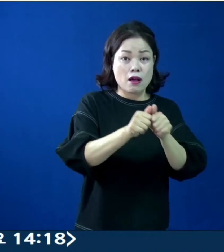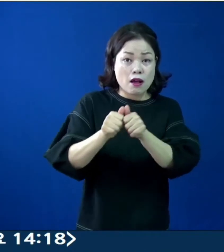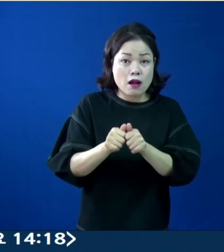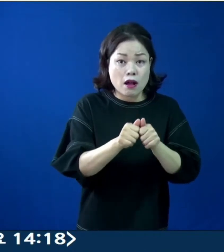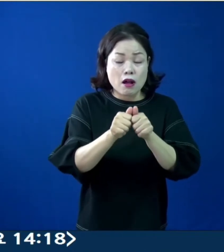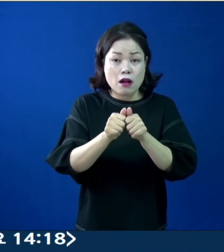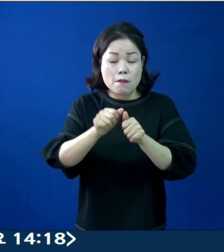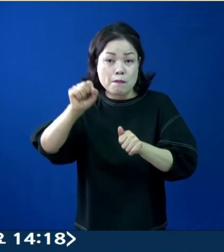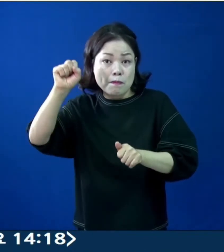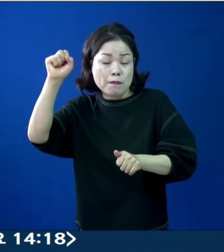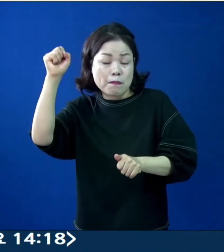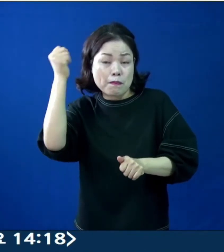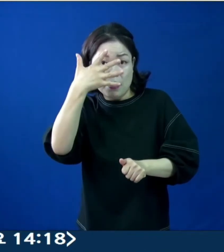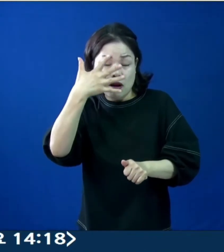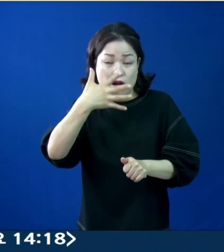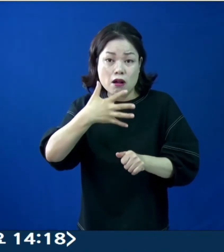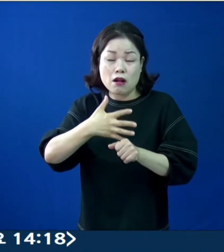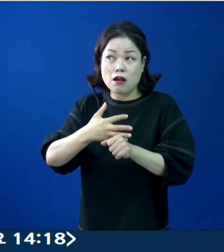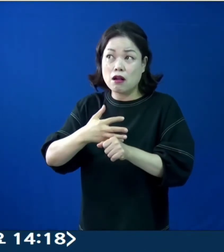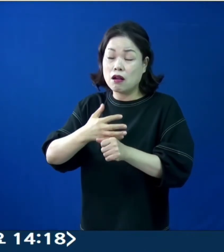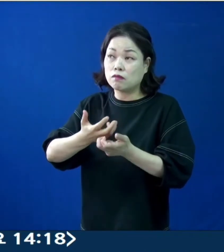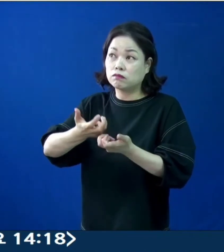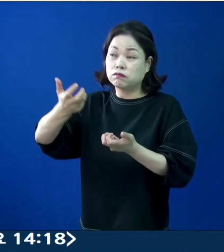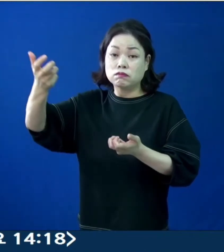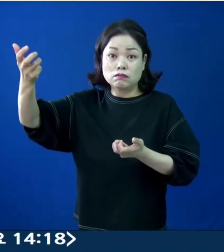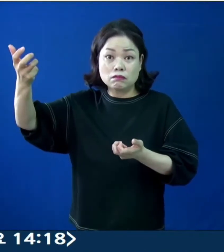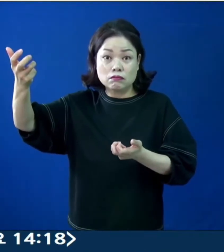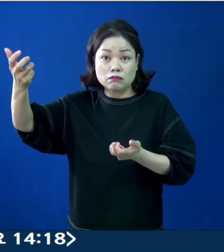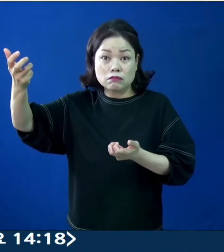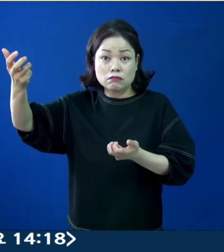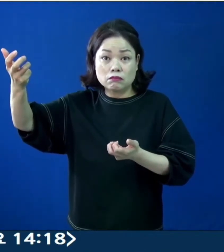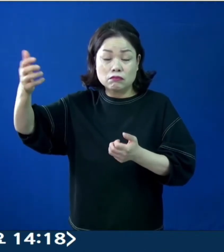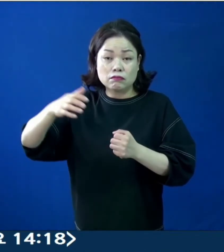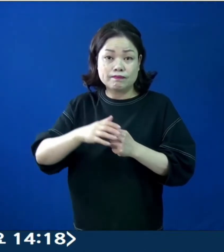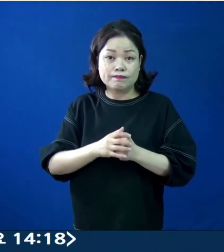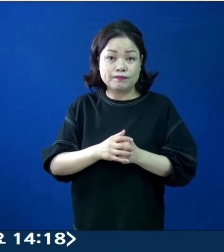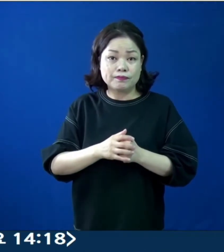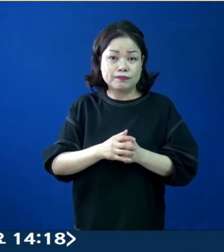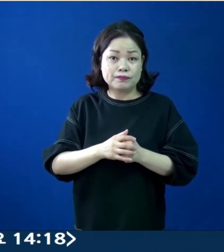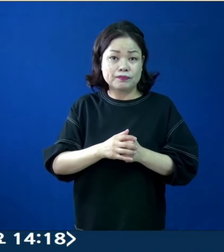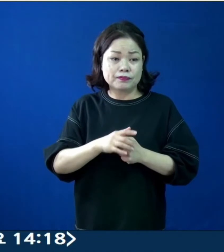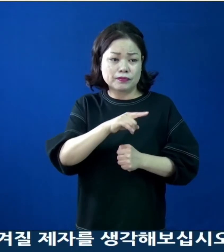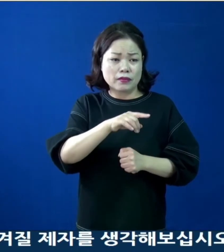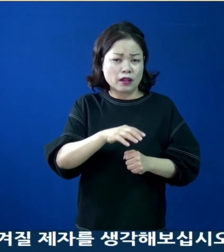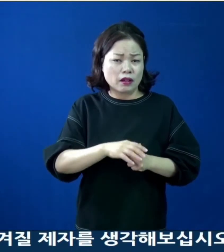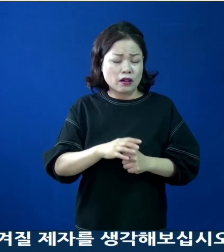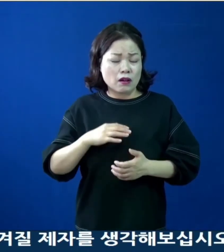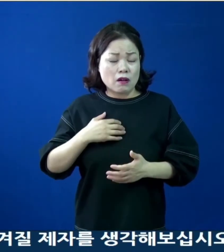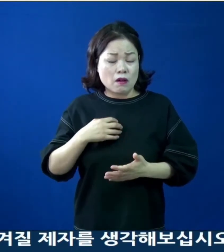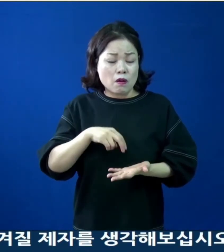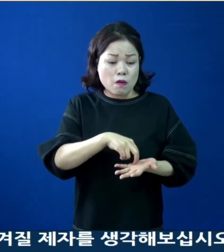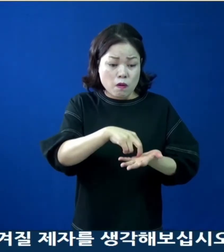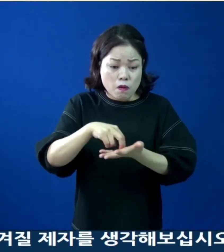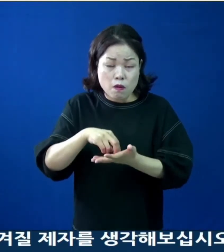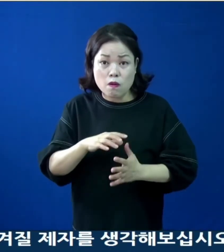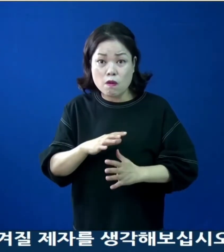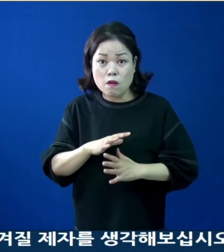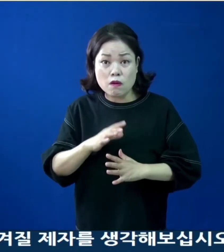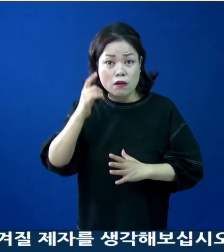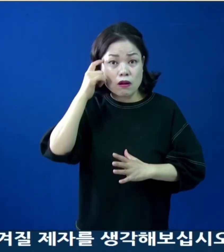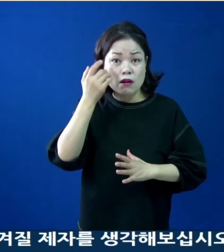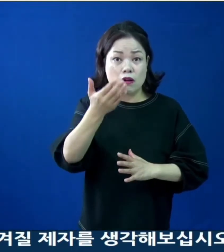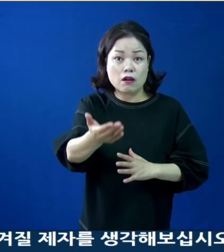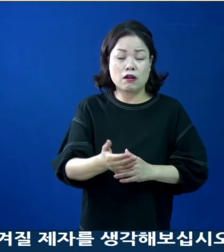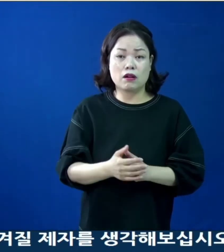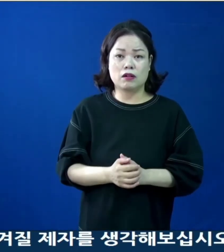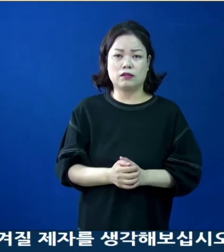그가 갑자기 떠나신다면 여러분, 제자들에게 밀려올 상실감, 외로움, 두려움 생각해